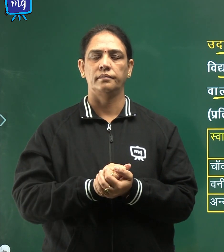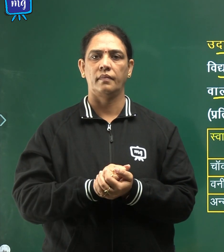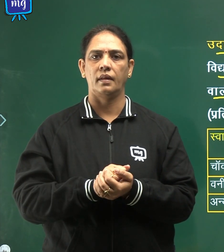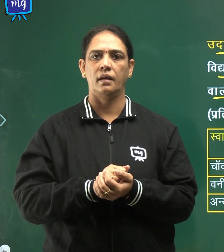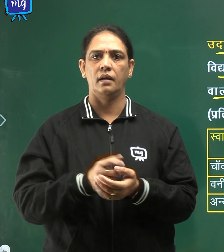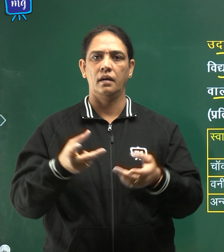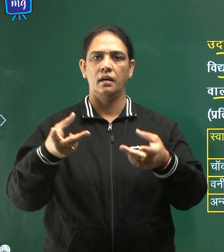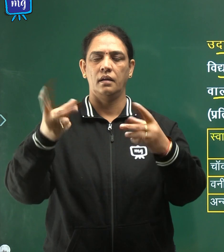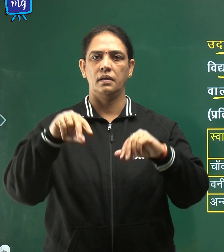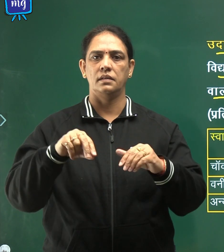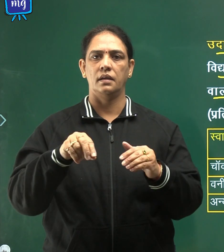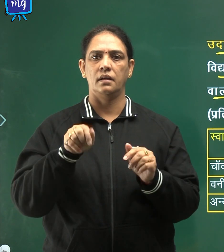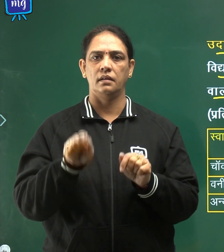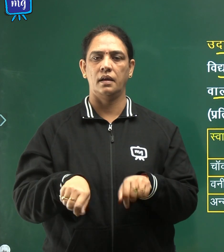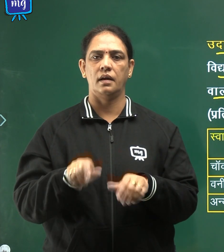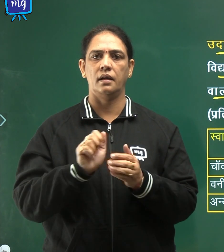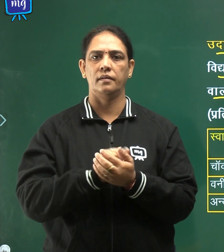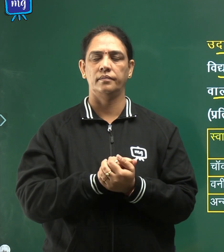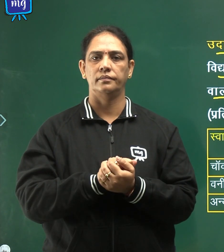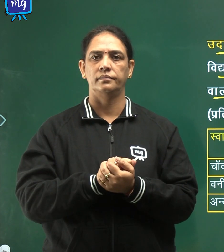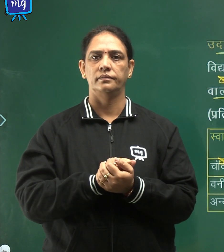नीचे दिए गए हैं।